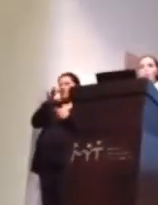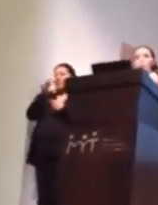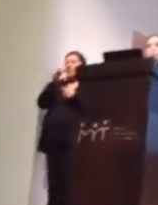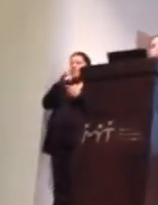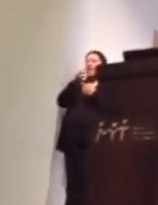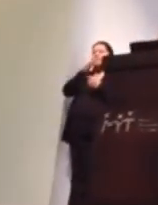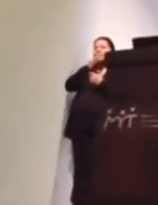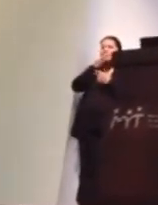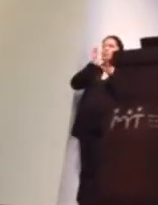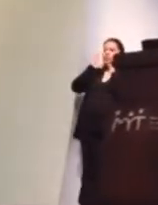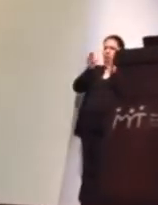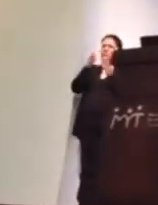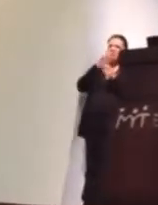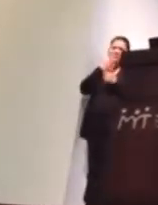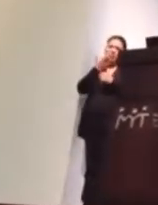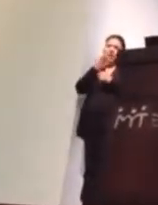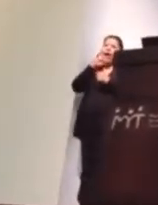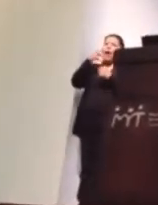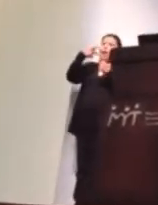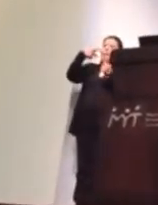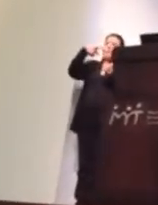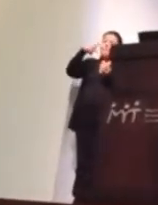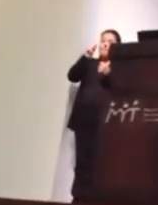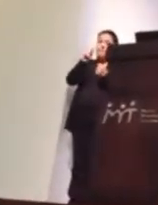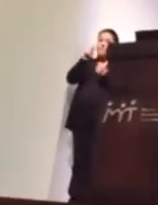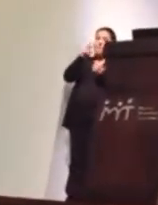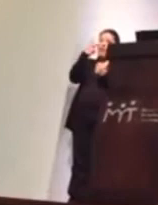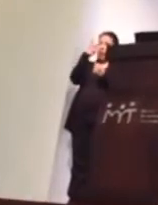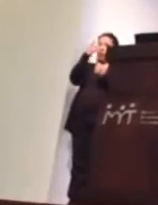drama. Con el niño lo mismo.